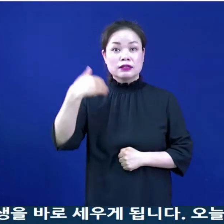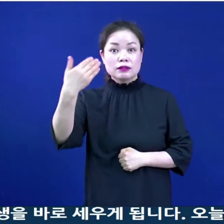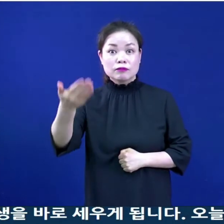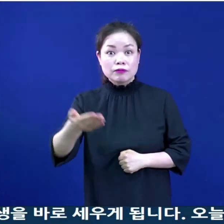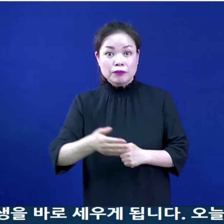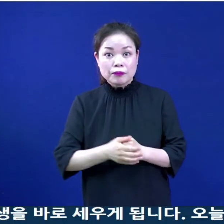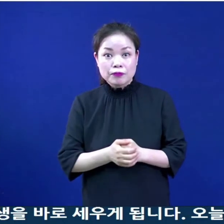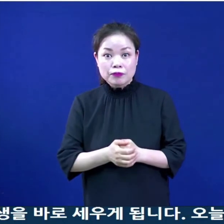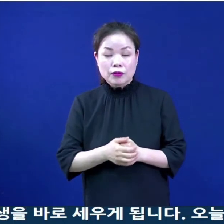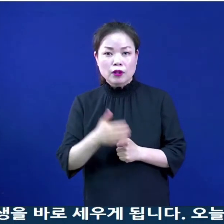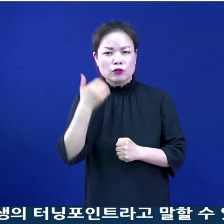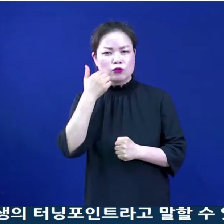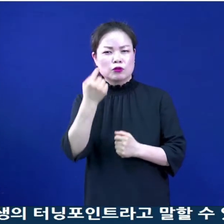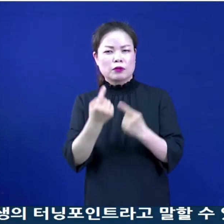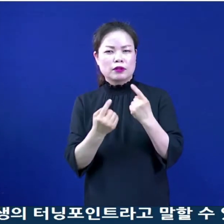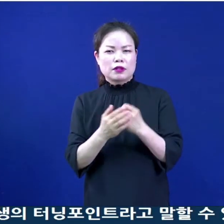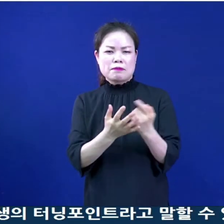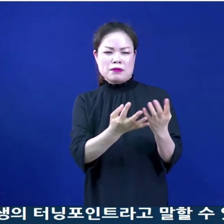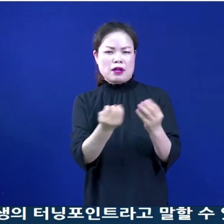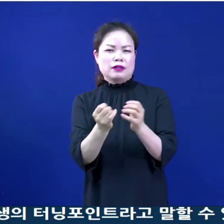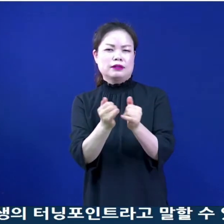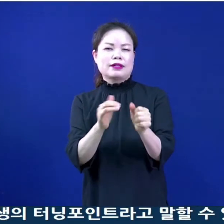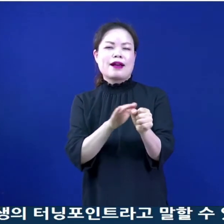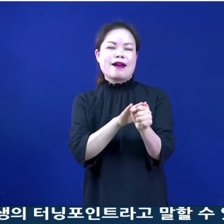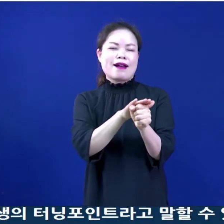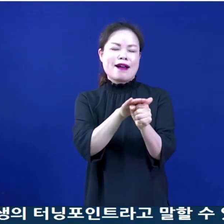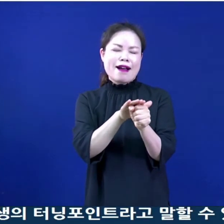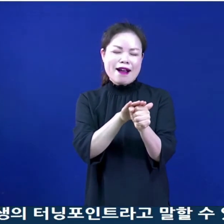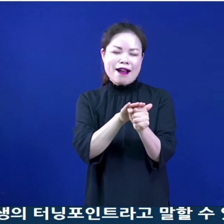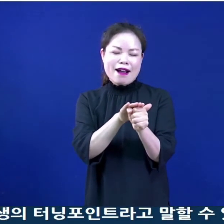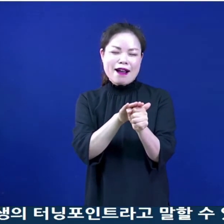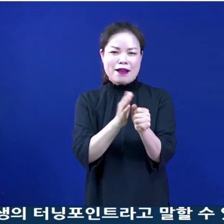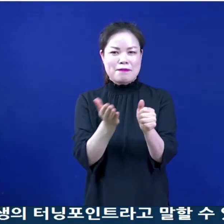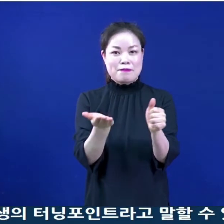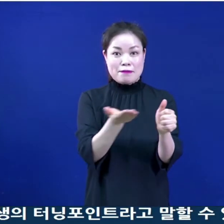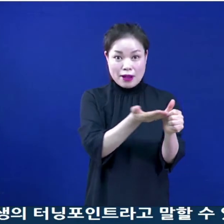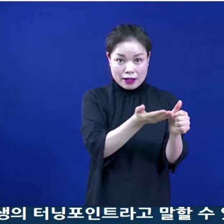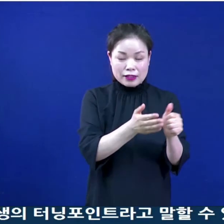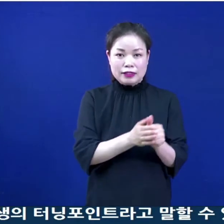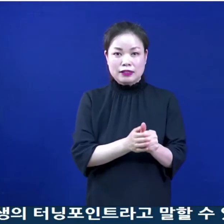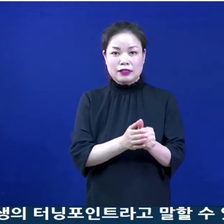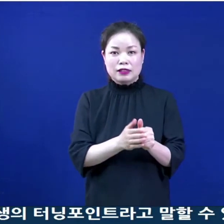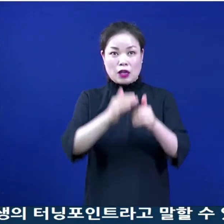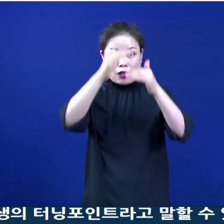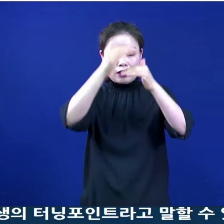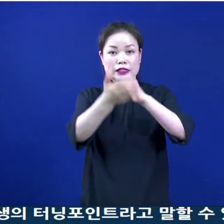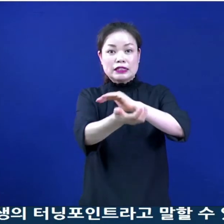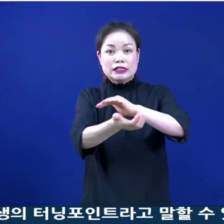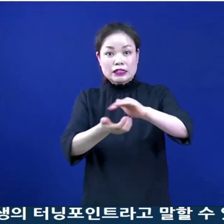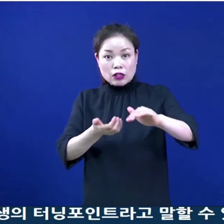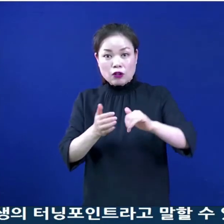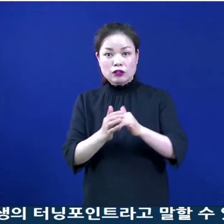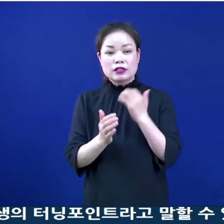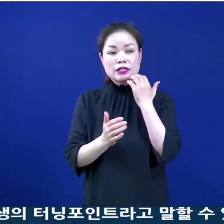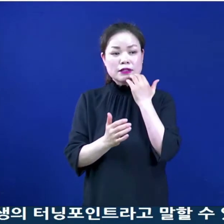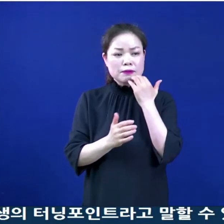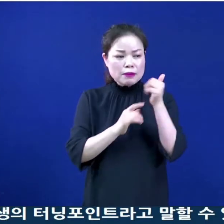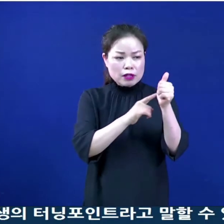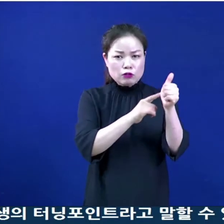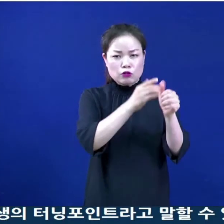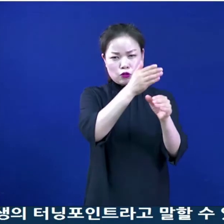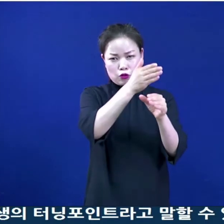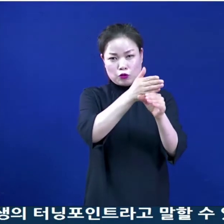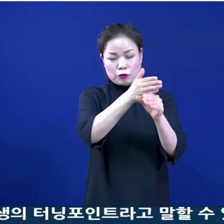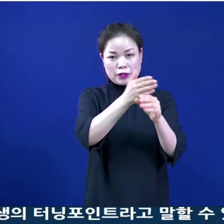다음에 누구보다 또 많은 사랑을 받았고, 오늘 이 본문이 있기 직전에 베드로를 중심으로